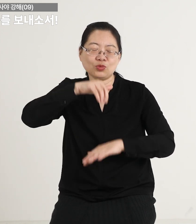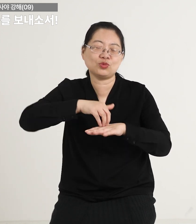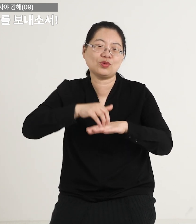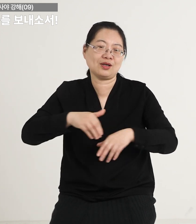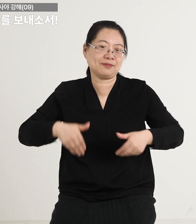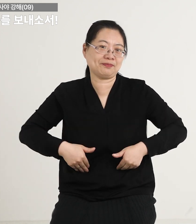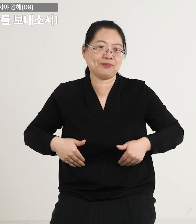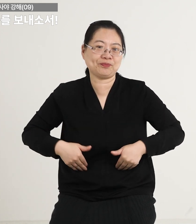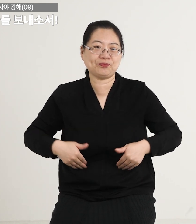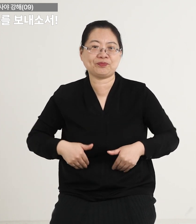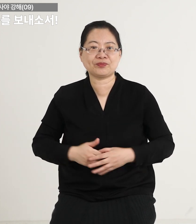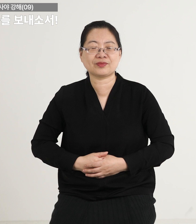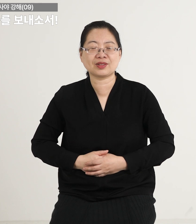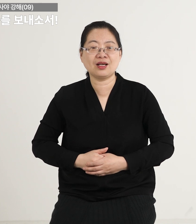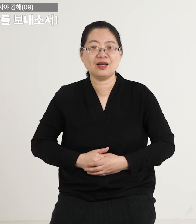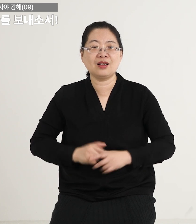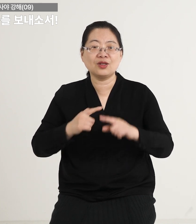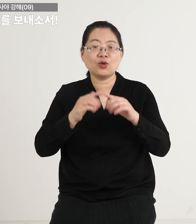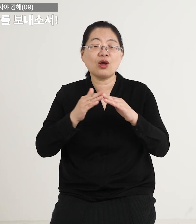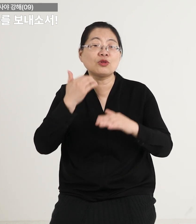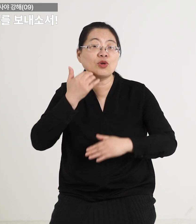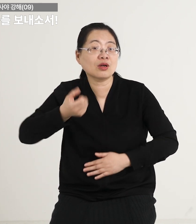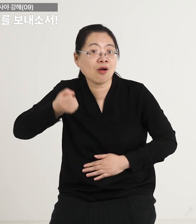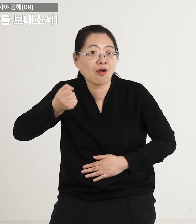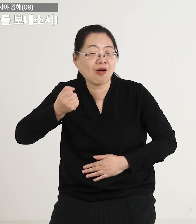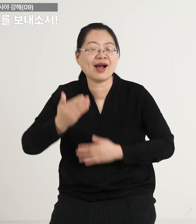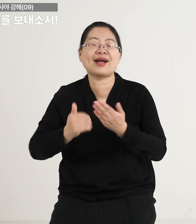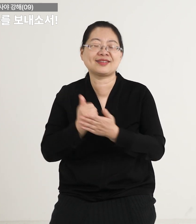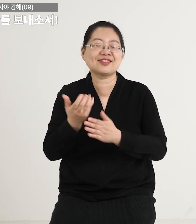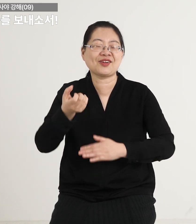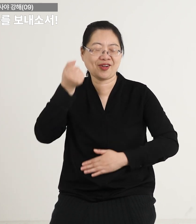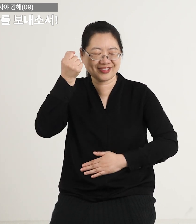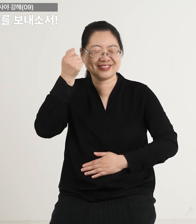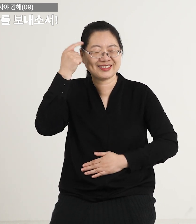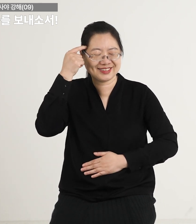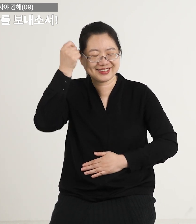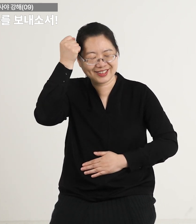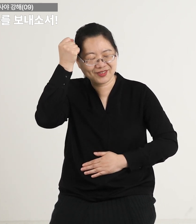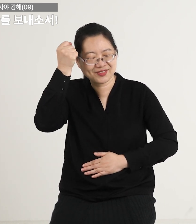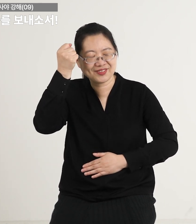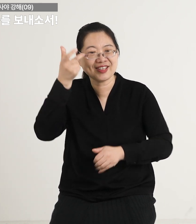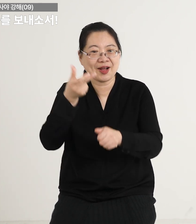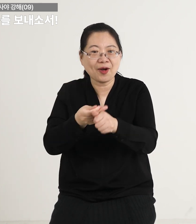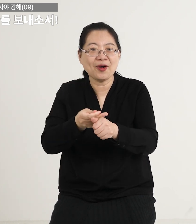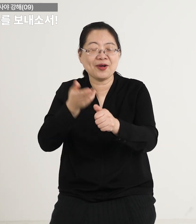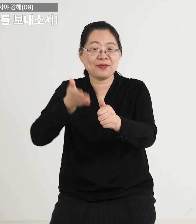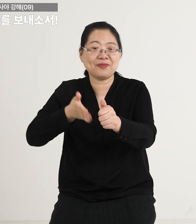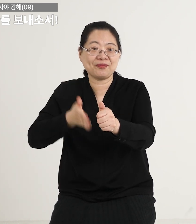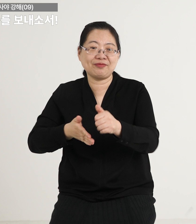됩니다. 누구의 것으로? 주님의 것으로. 그러니까